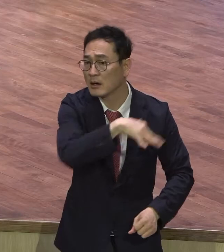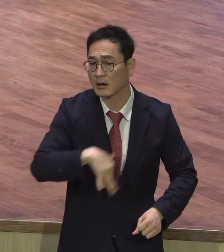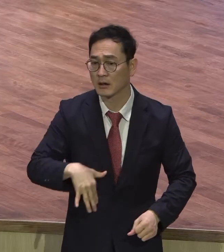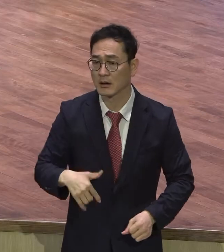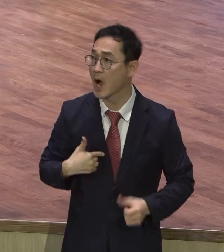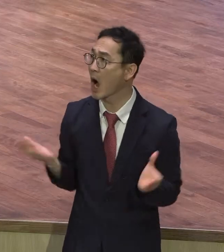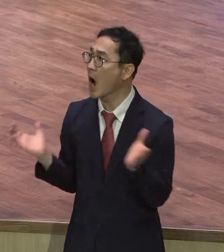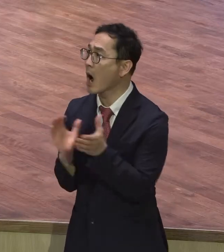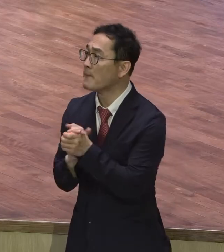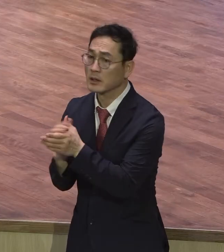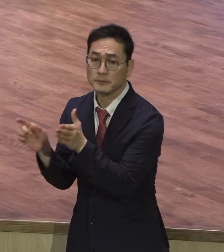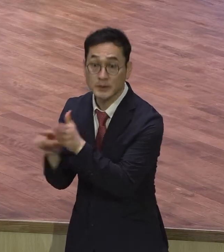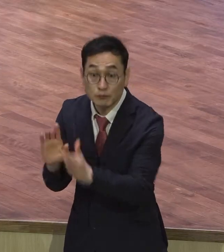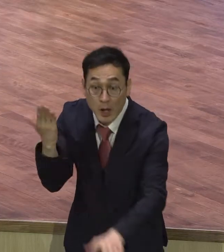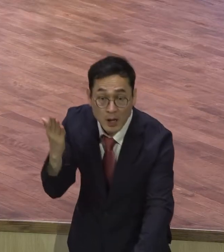하나는 믿을 게 없어요.